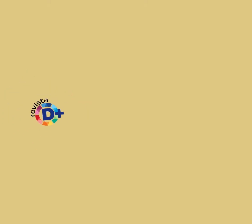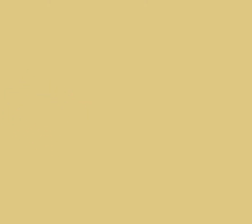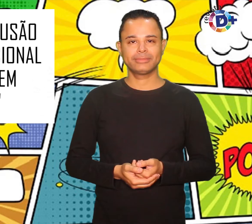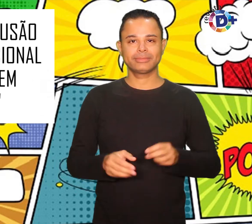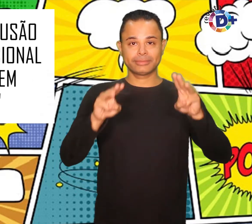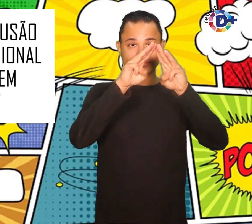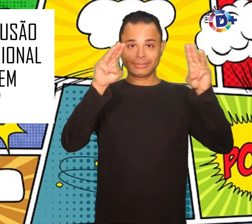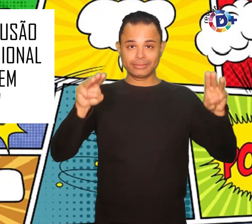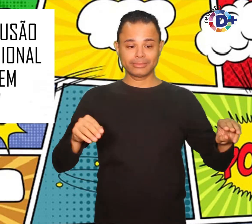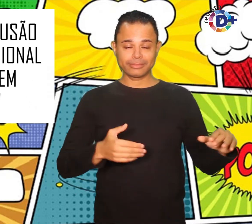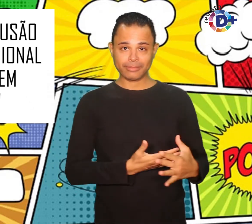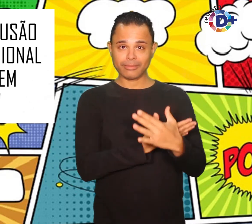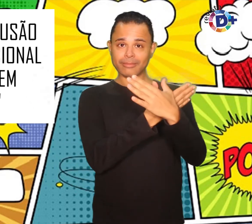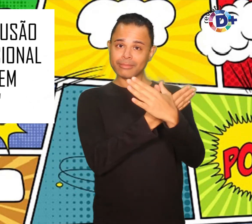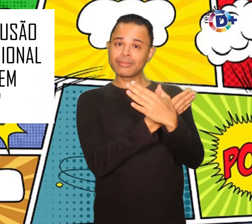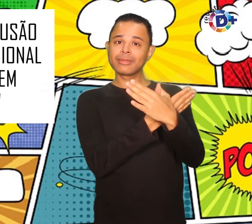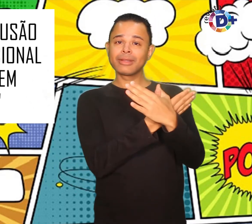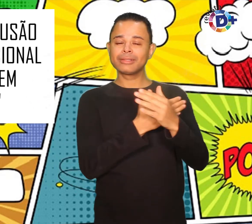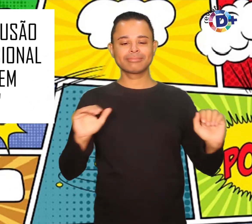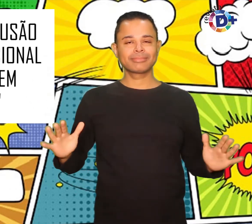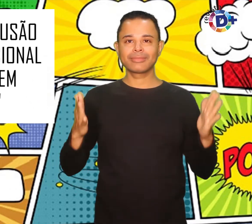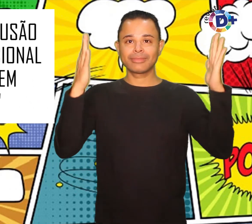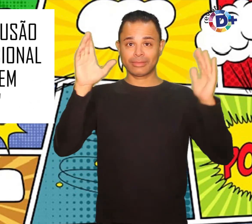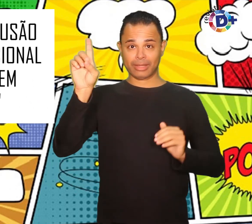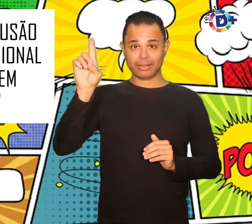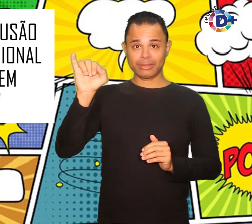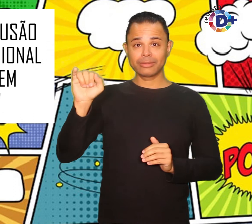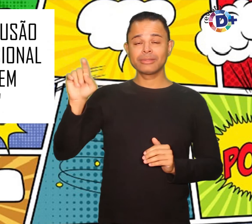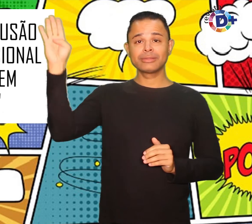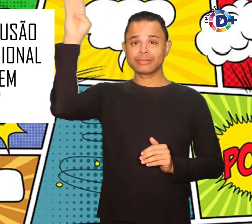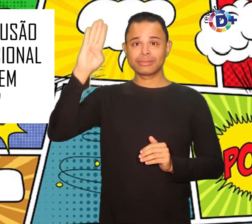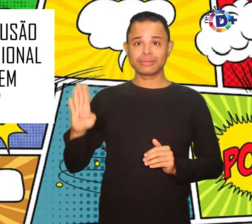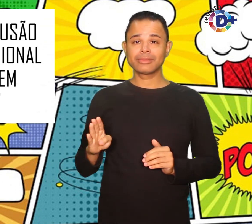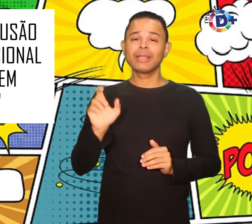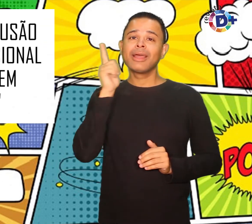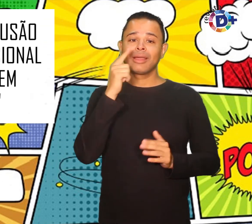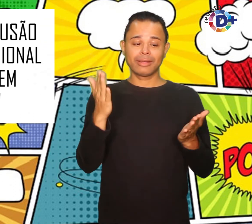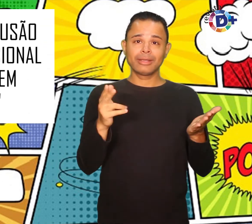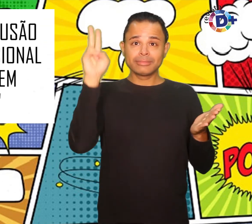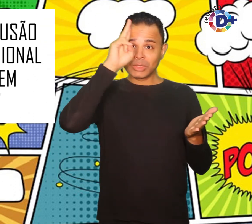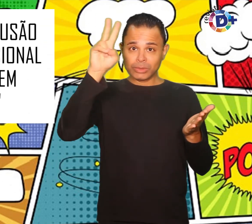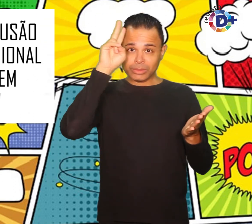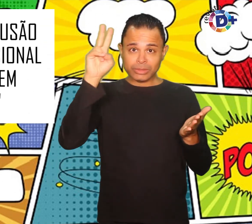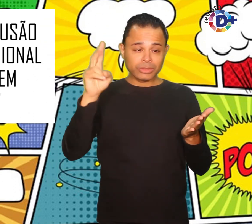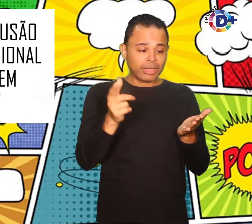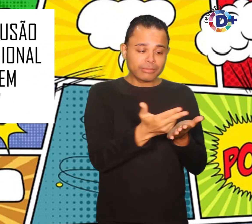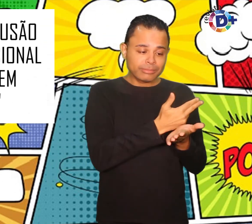memorial da inclusão comemora dia nacional das histórias em quadrinhos no